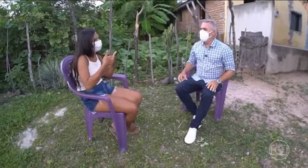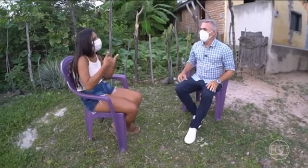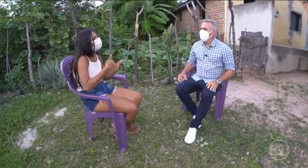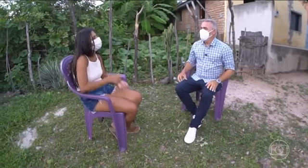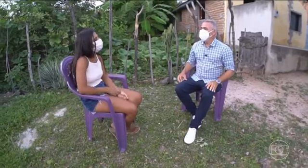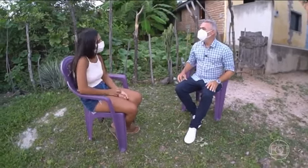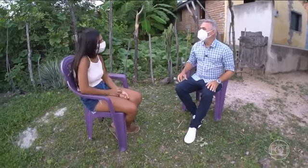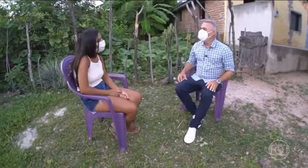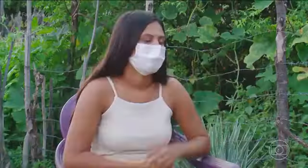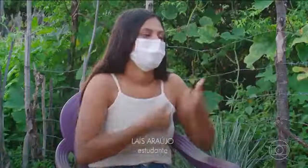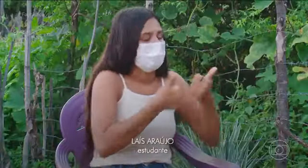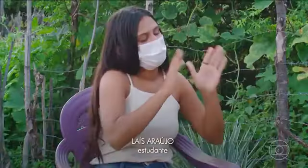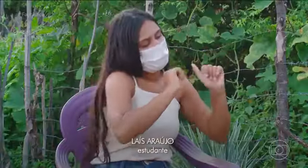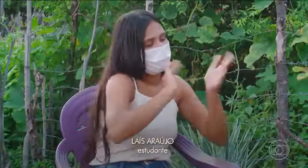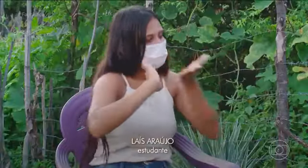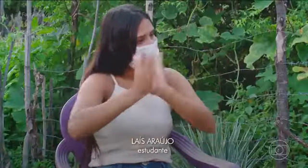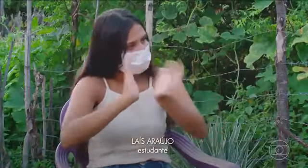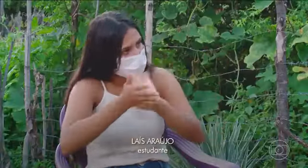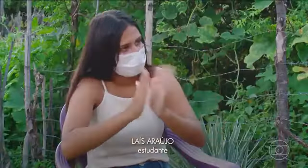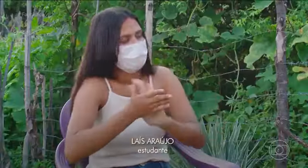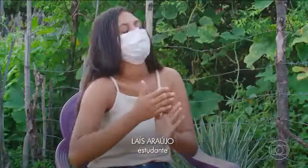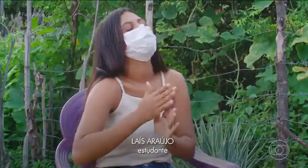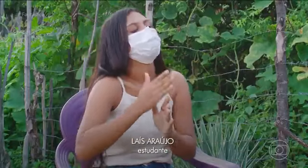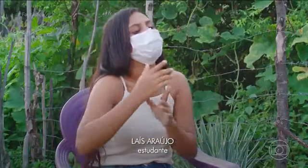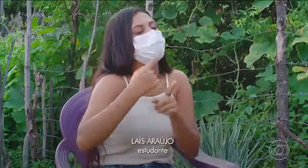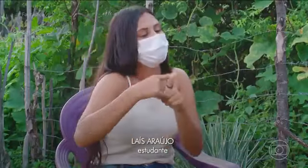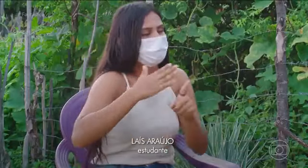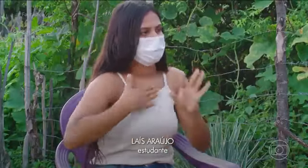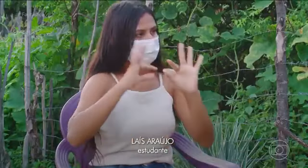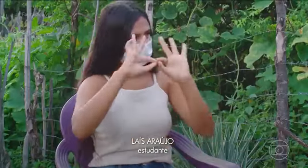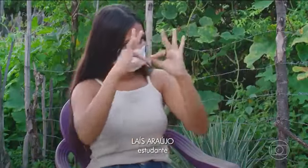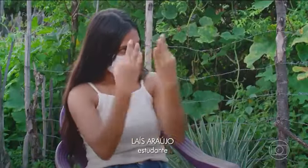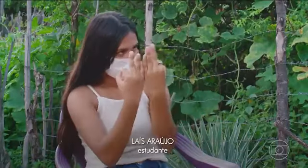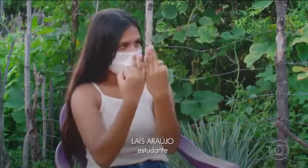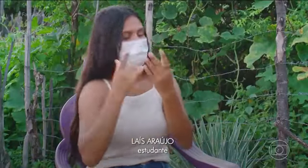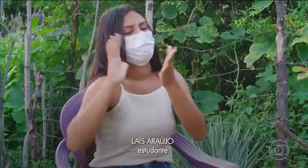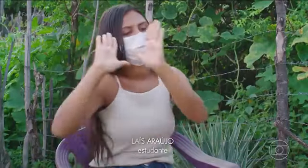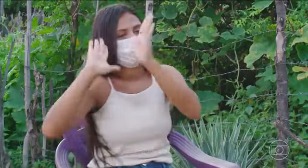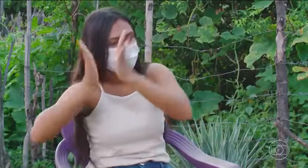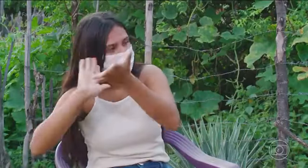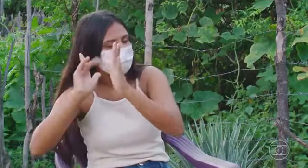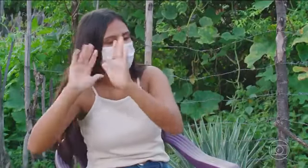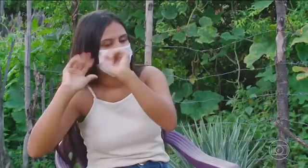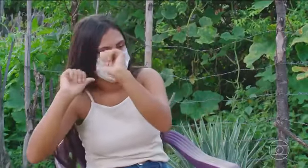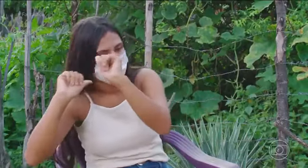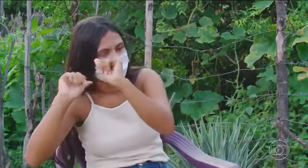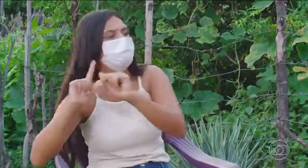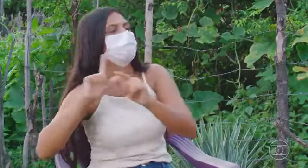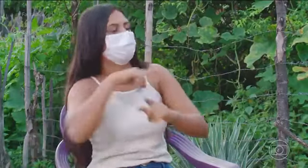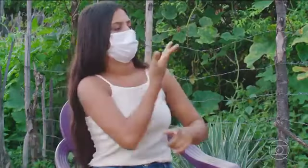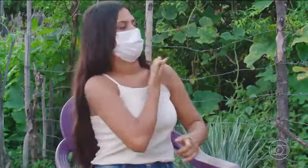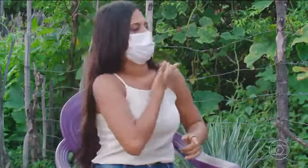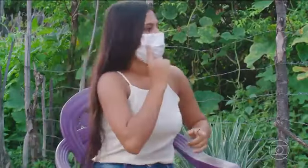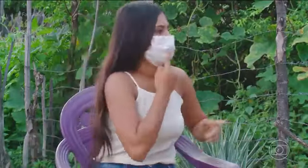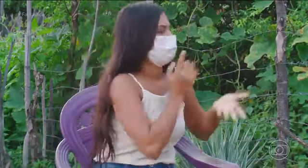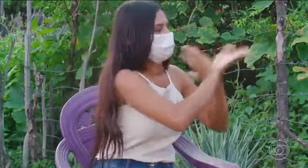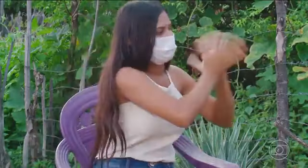nos ajuda. Eu penso em Libras e cena, porque minha família fala em cena, meus amigos